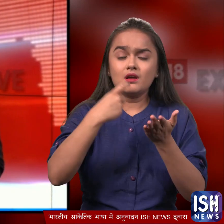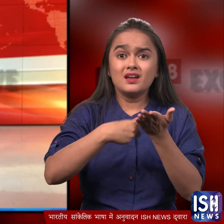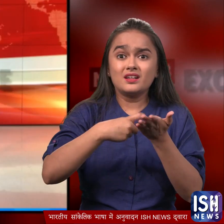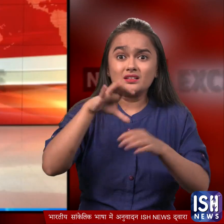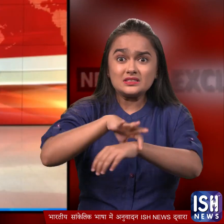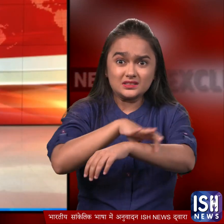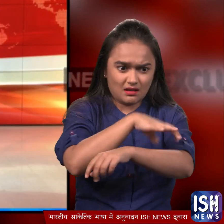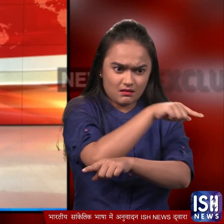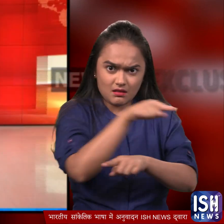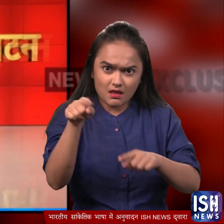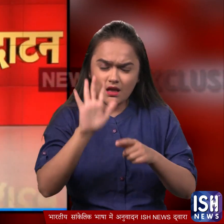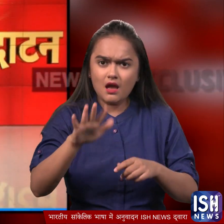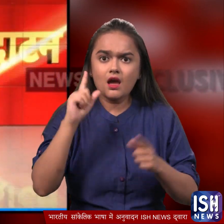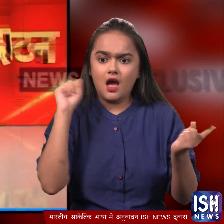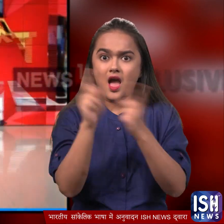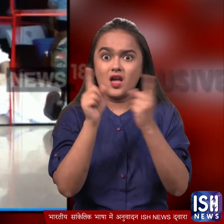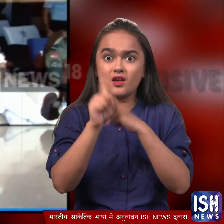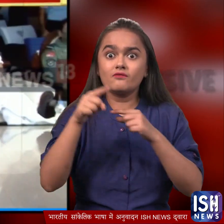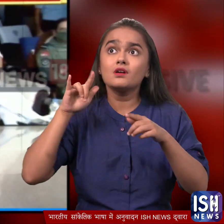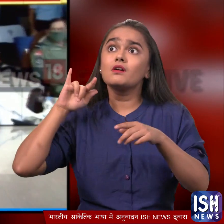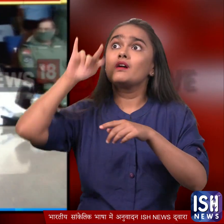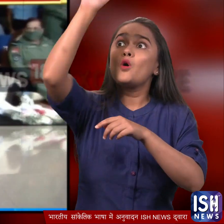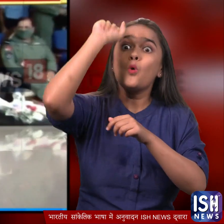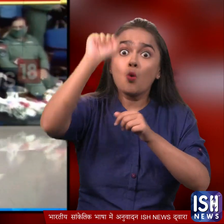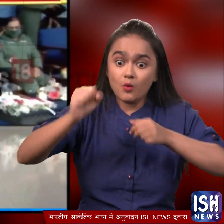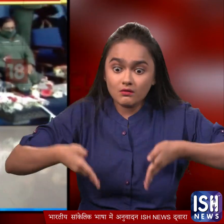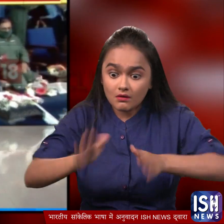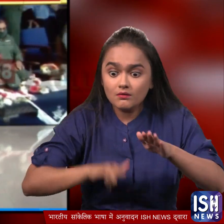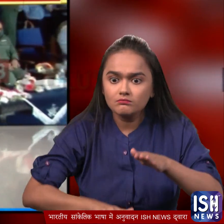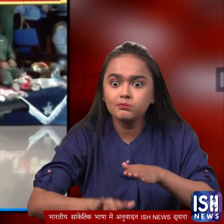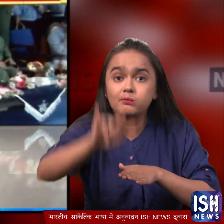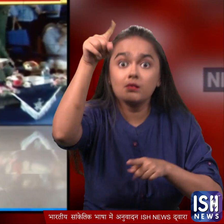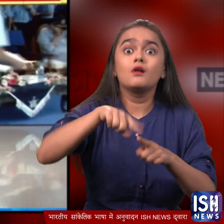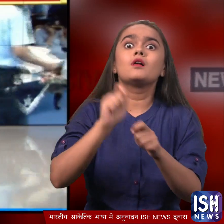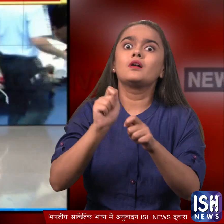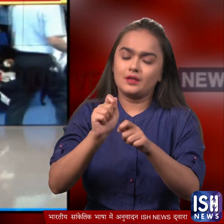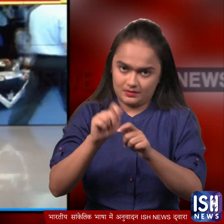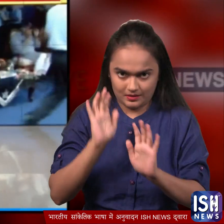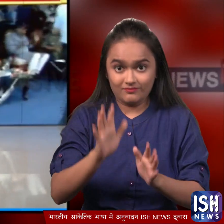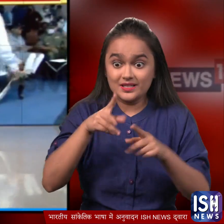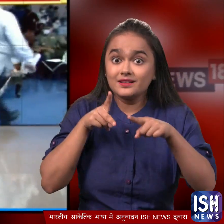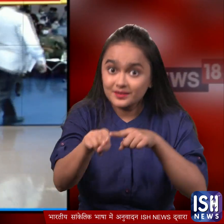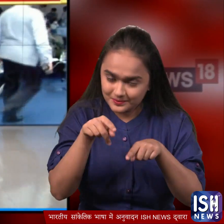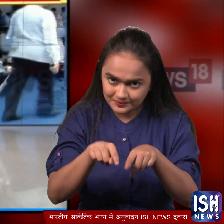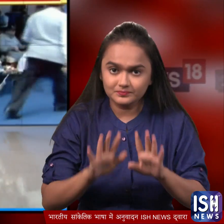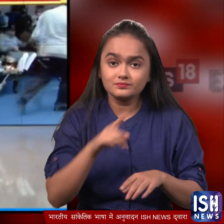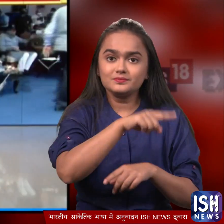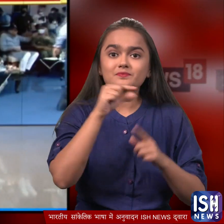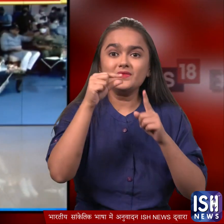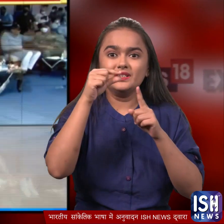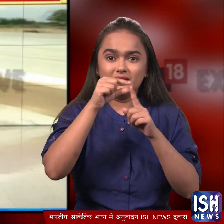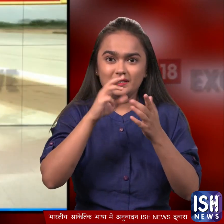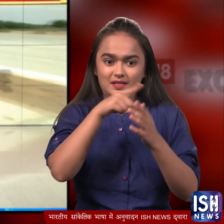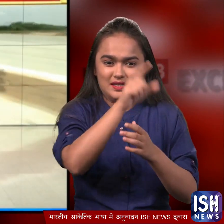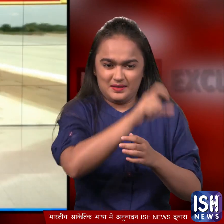पर राजस्थान के बाड़मेर में हाईवे पर बनाई गई हवाई पट्टी का उद्घाटन हो गया। इसके लिए रक्षा मंत्री राजनाथ सिंह और सड़क और परिवहन